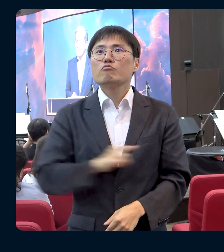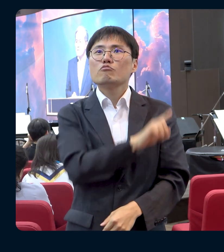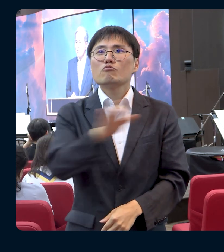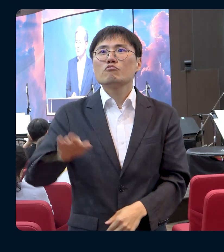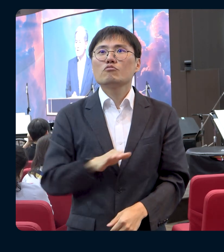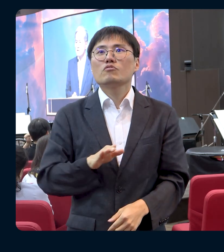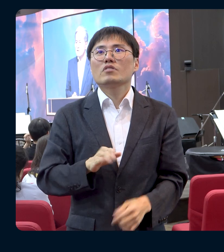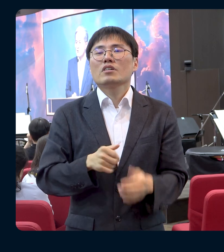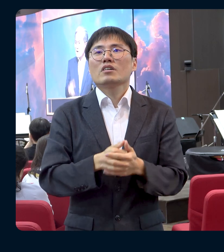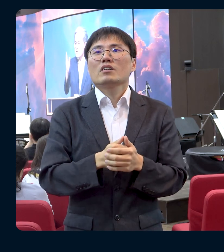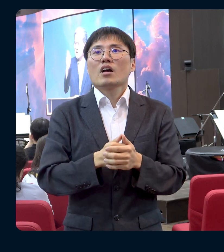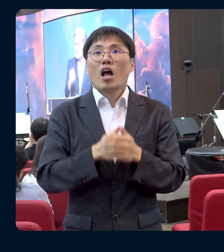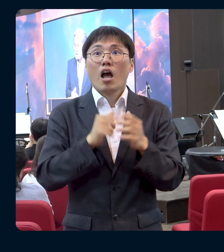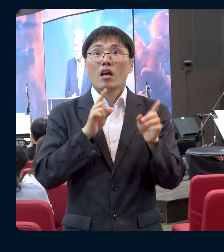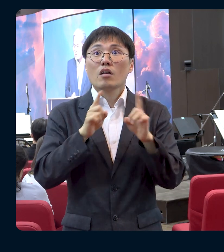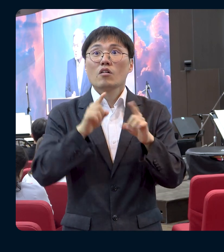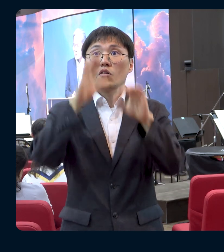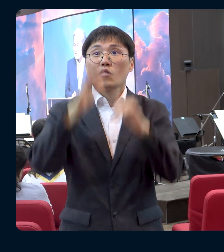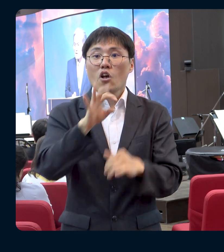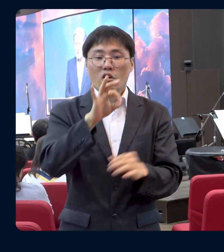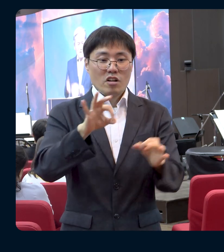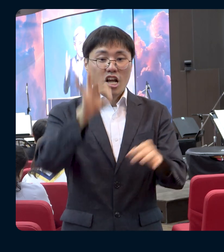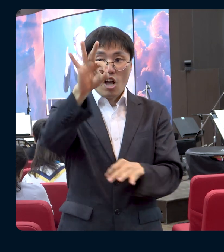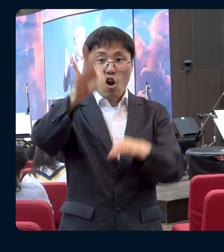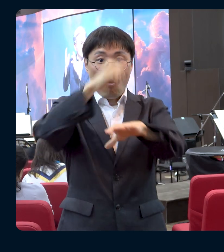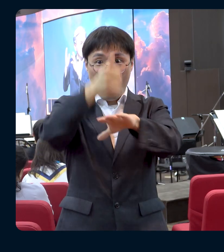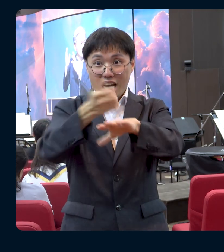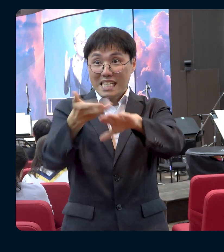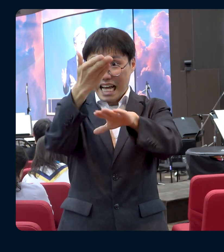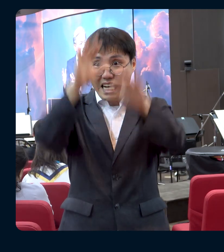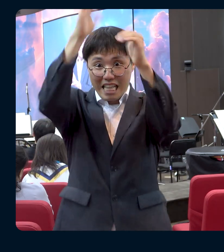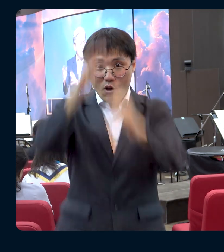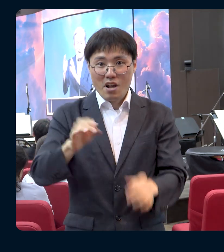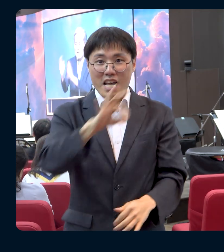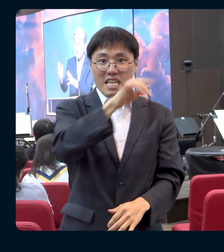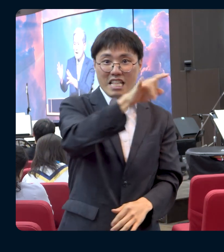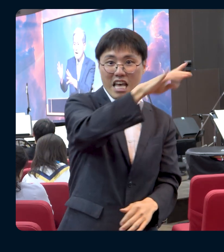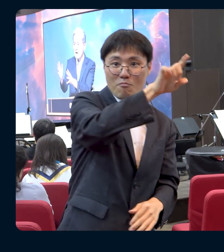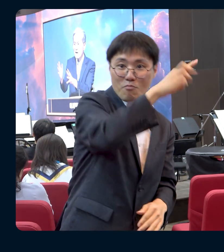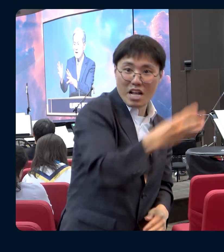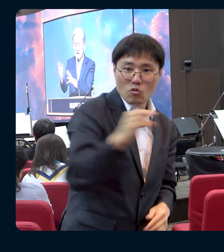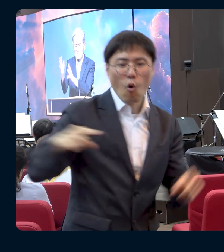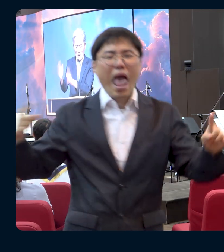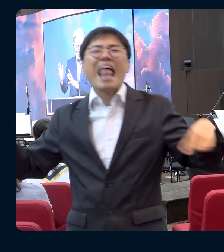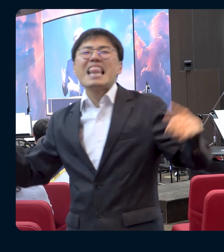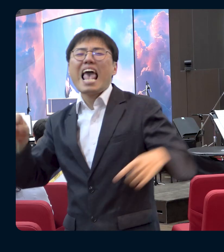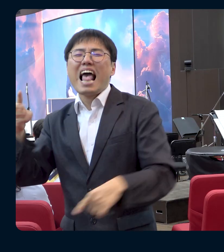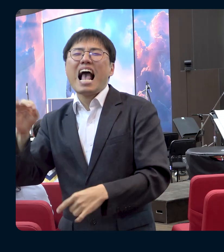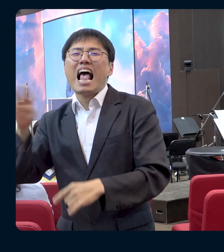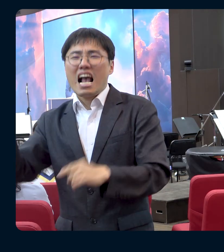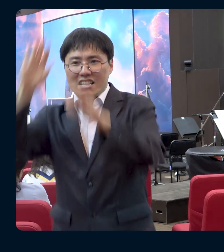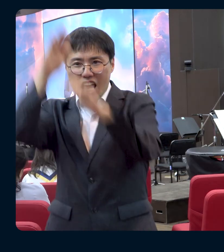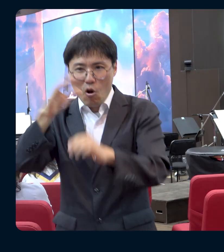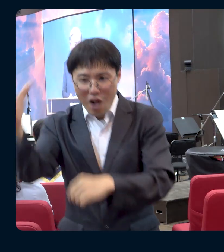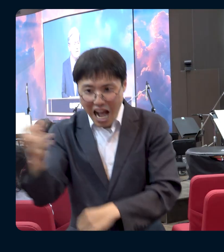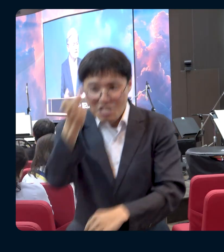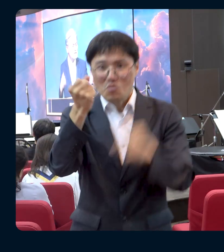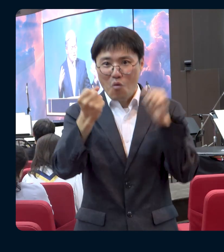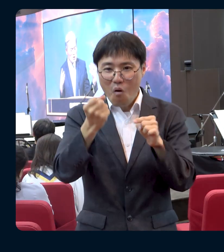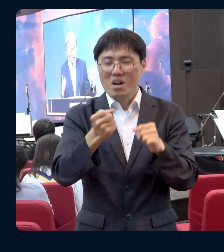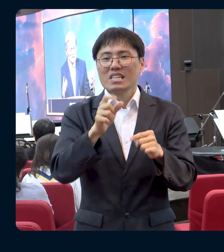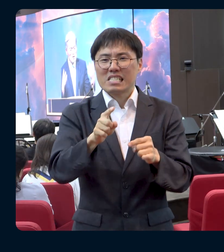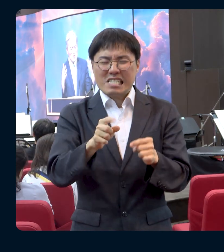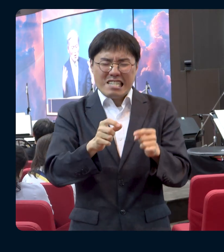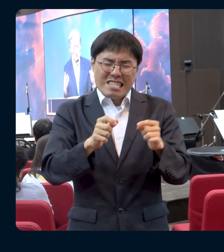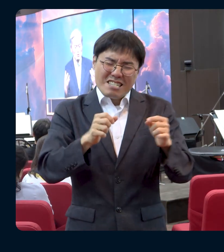우리 마람의 본문이 열왕기상이잖아요, 그렇죠? 거기에 그 이세벨과 엘리야, 바로 그 이야기를 가지고